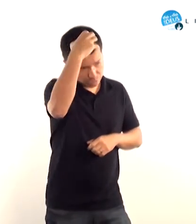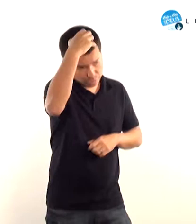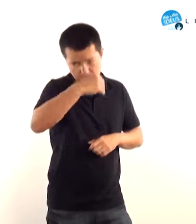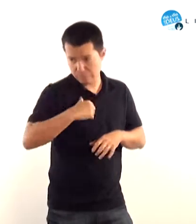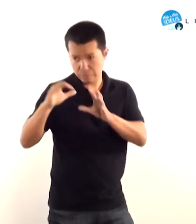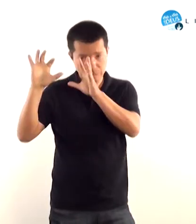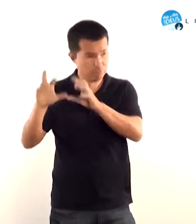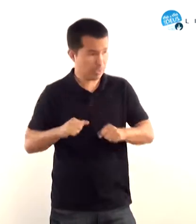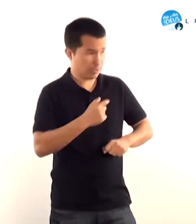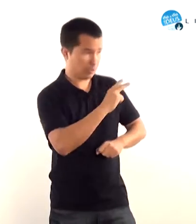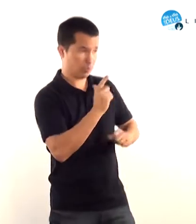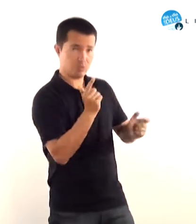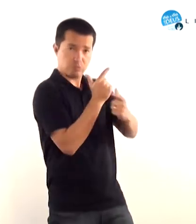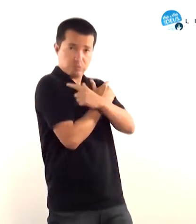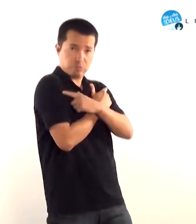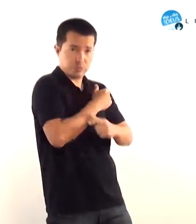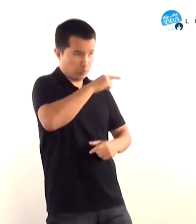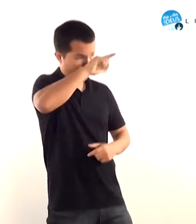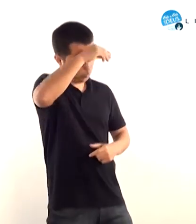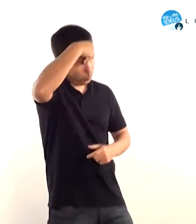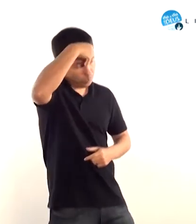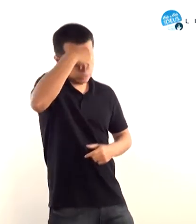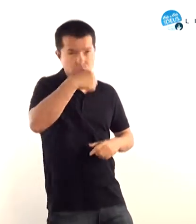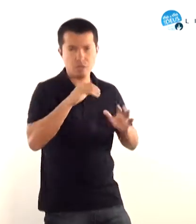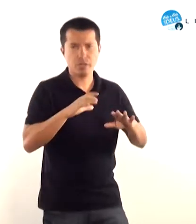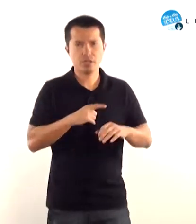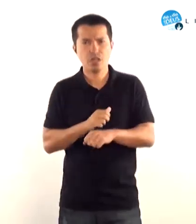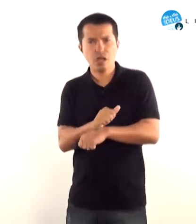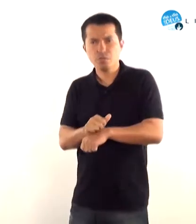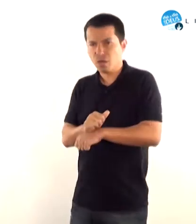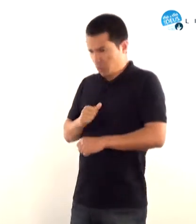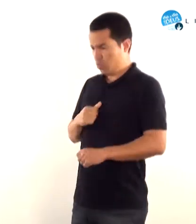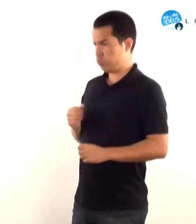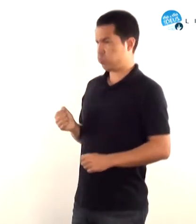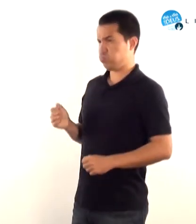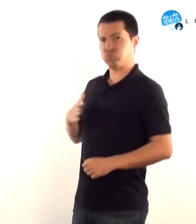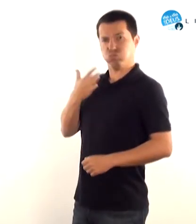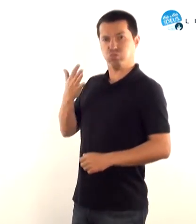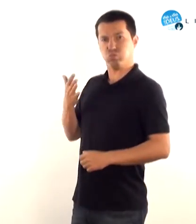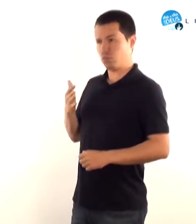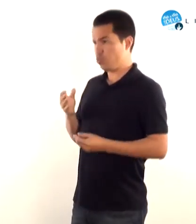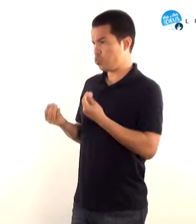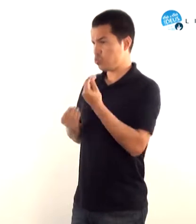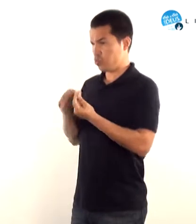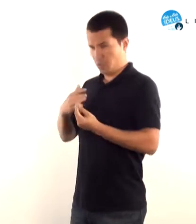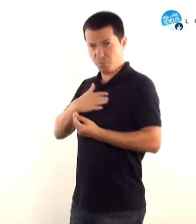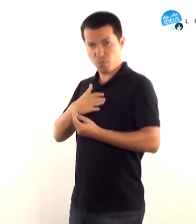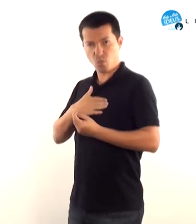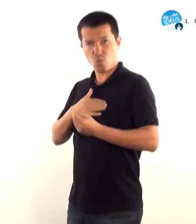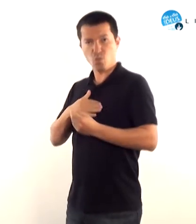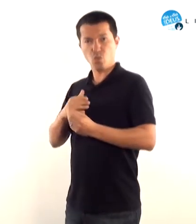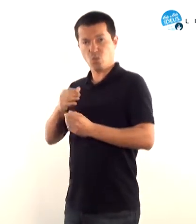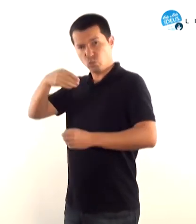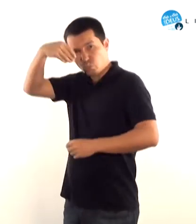e Aner, eram aliados de Abraão. E quando Abraão ficou sabendo que o seu sobrinho tinha sido levado como